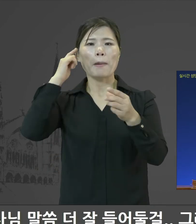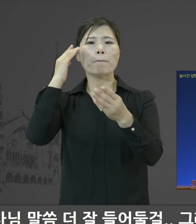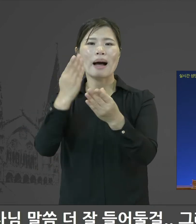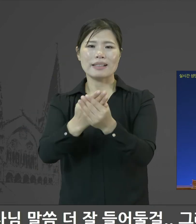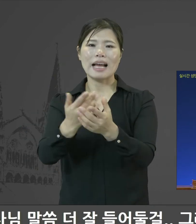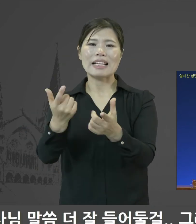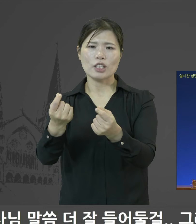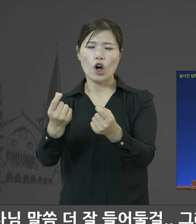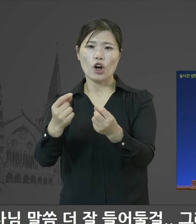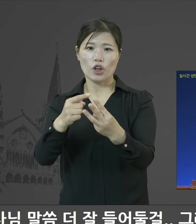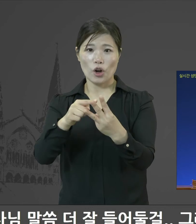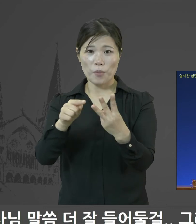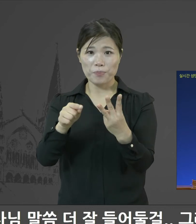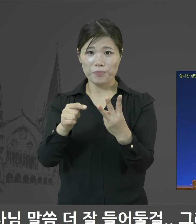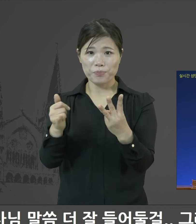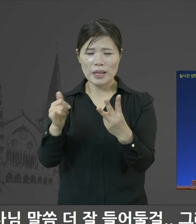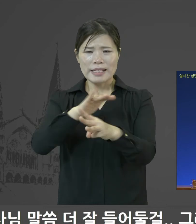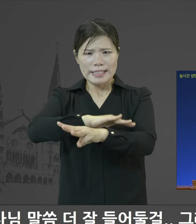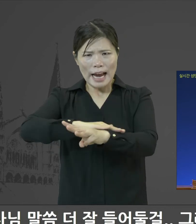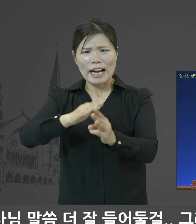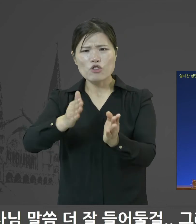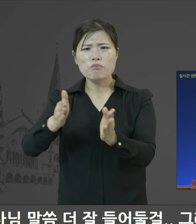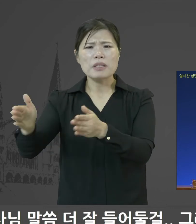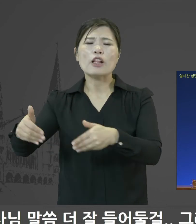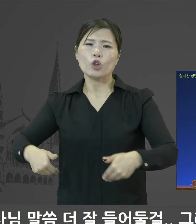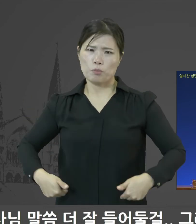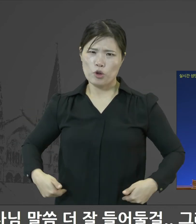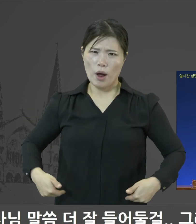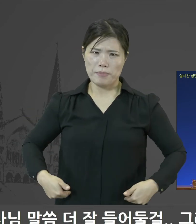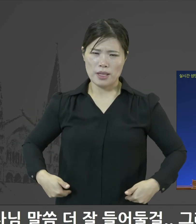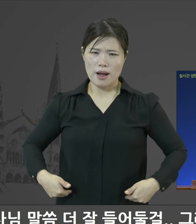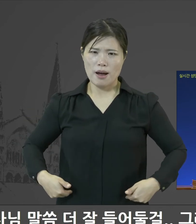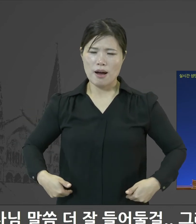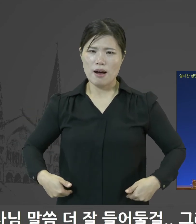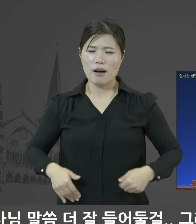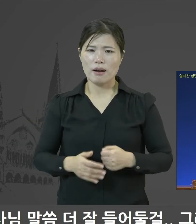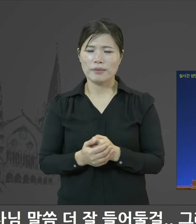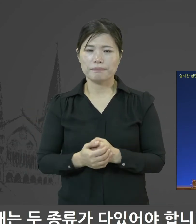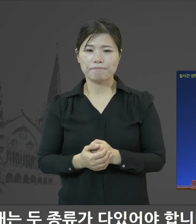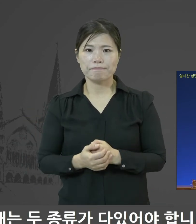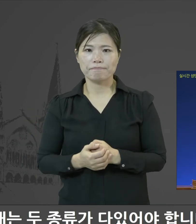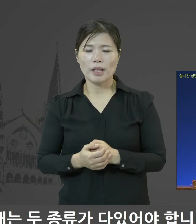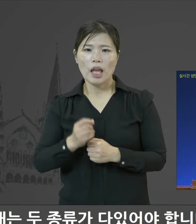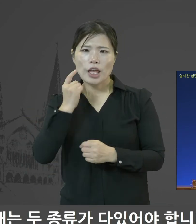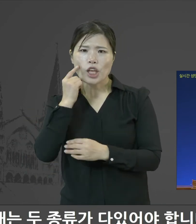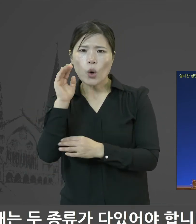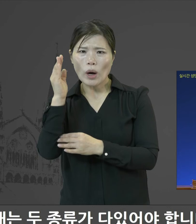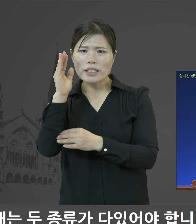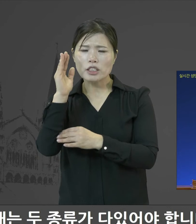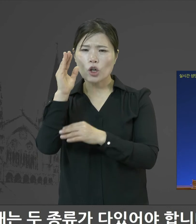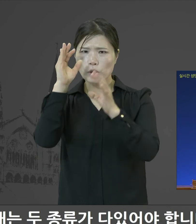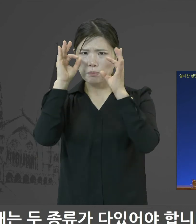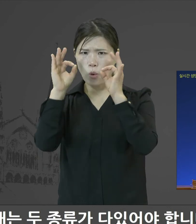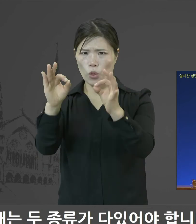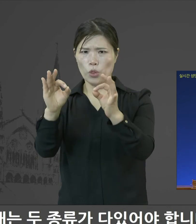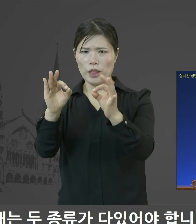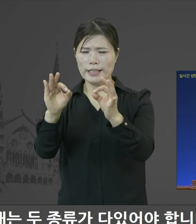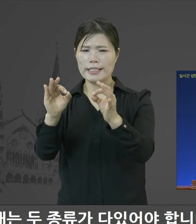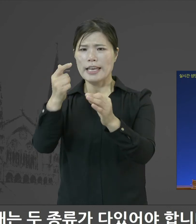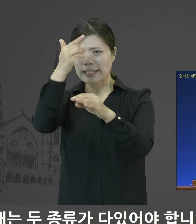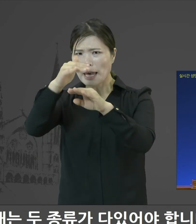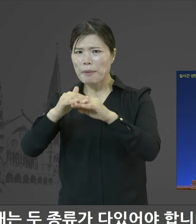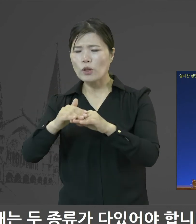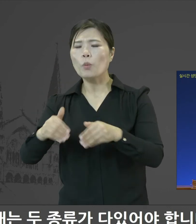준비되어지고 모든 면에서 정말 겉으로 볼 때도 그 영광스러운 그런 예배도 있어야